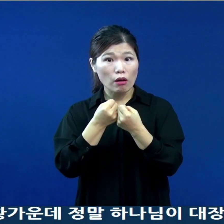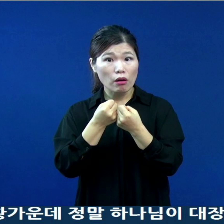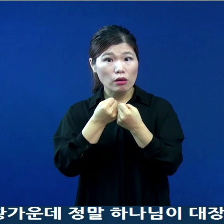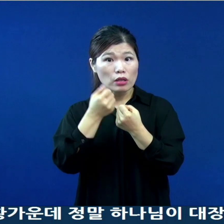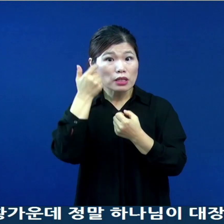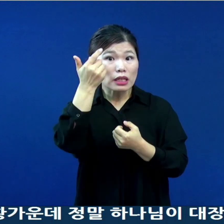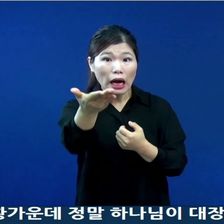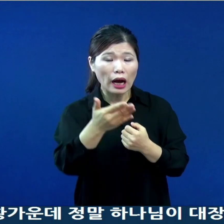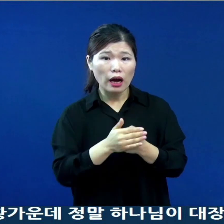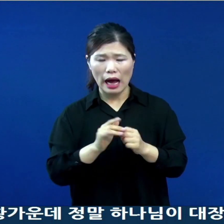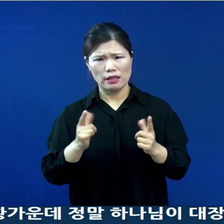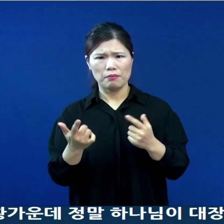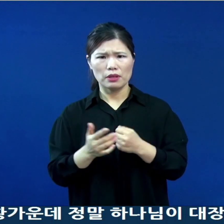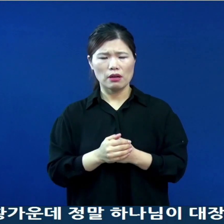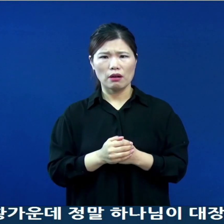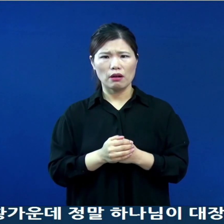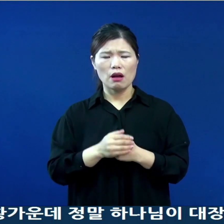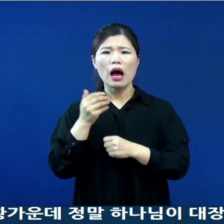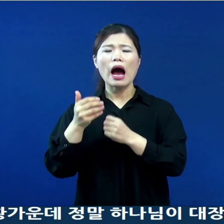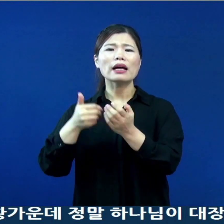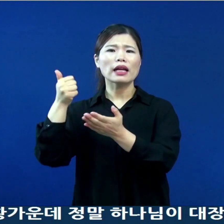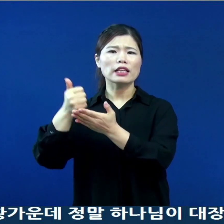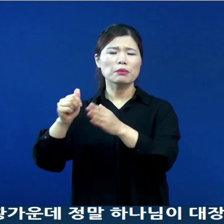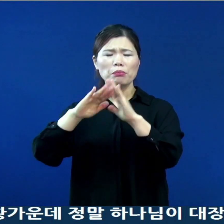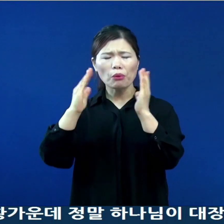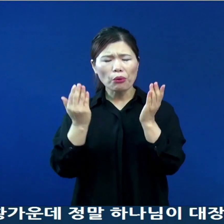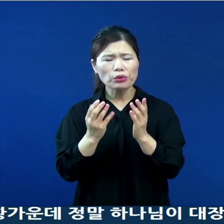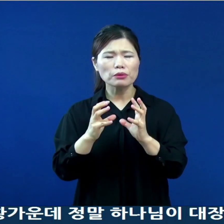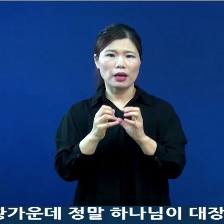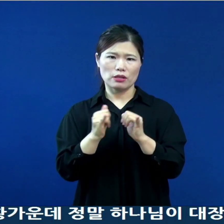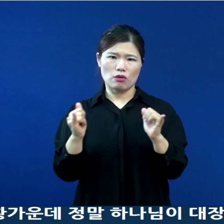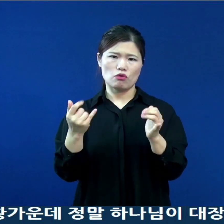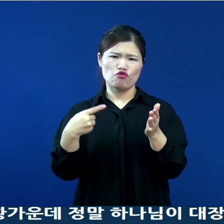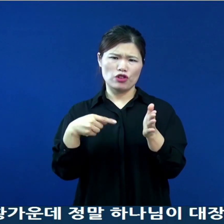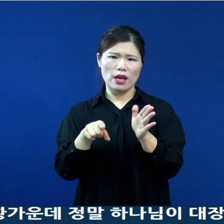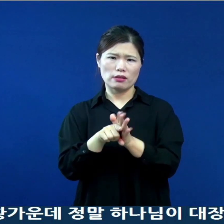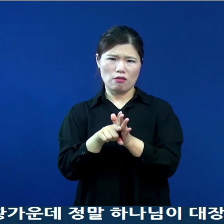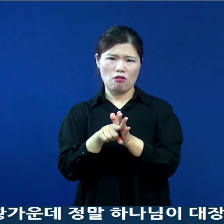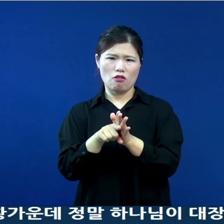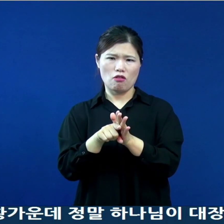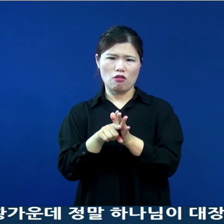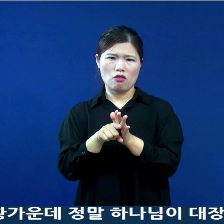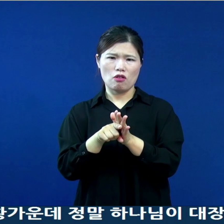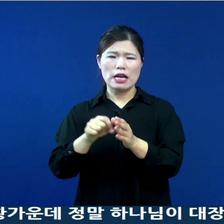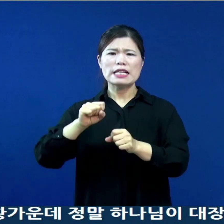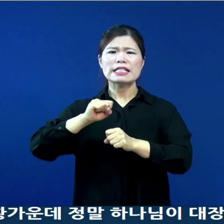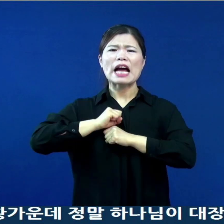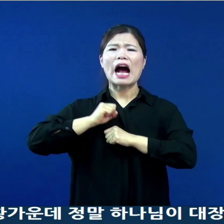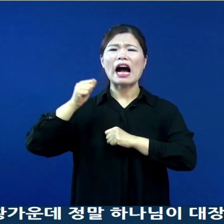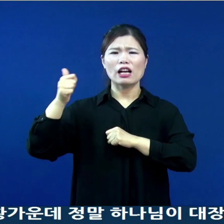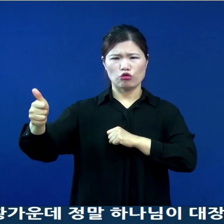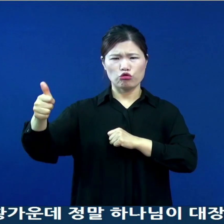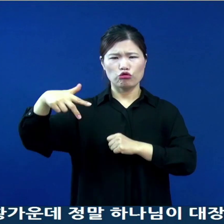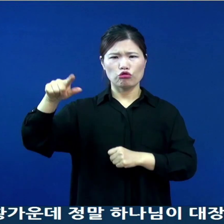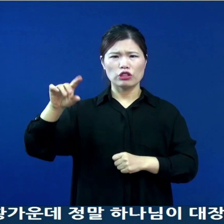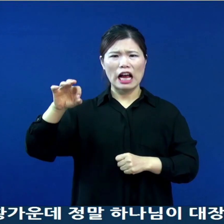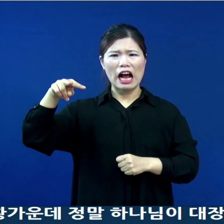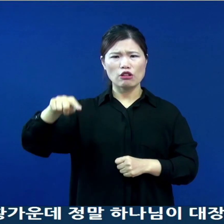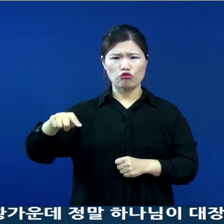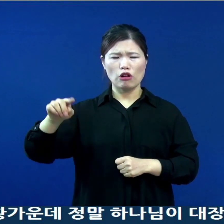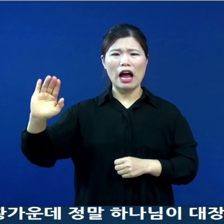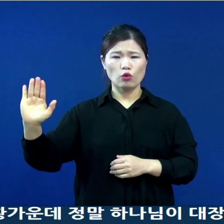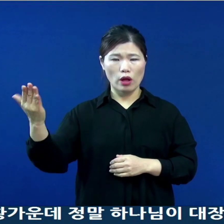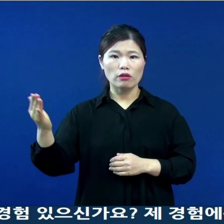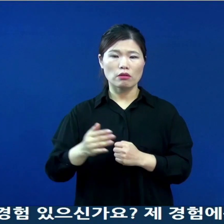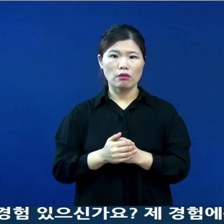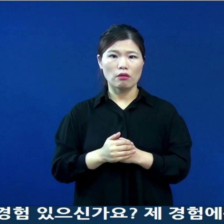않습니다. 하나님은 하나님의 모든 백성을 위해서 장수가 되어서 그들이 이길 수